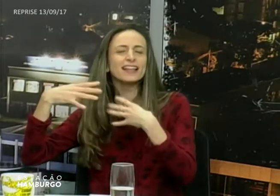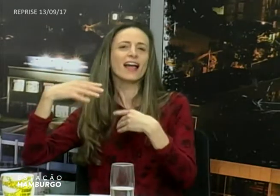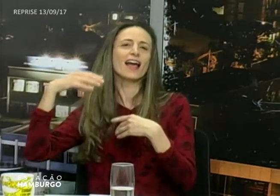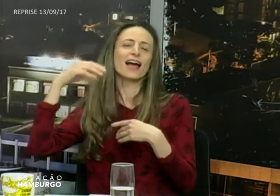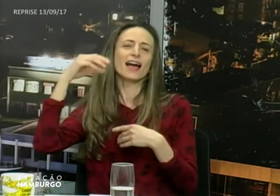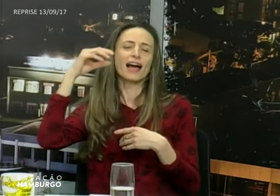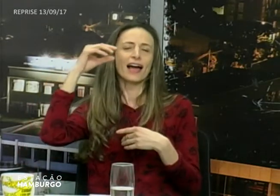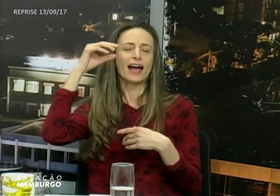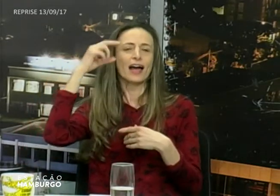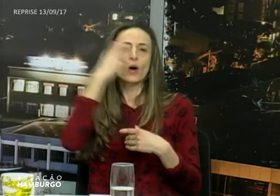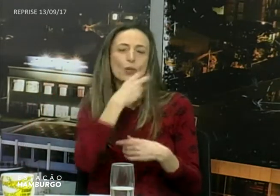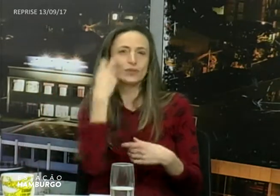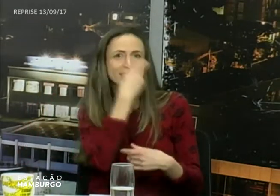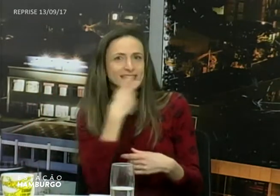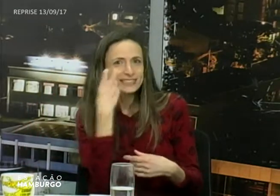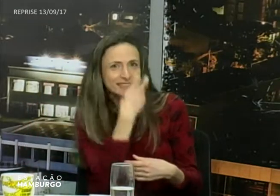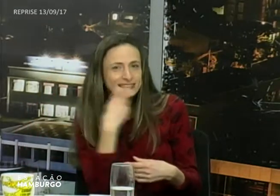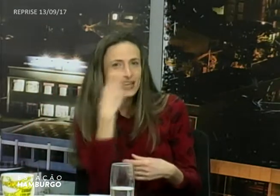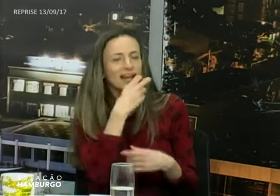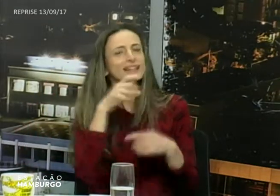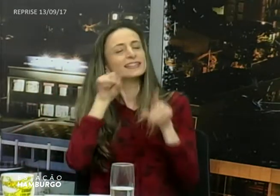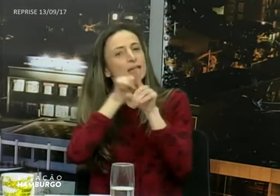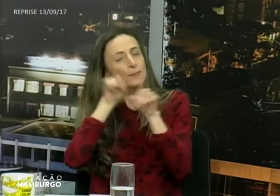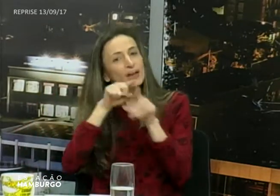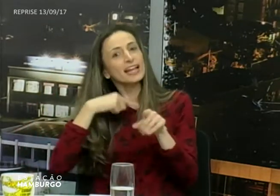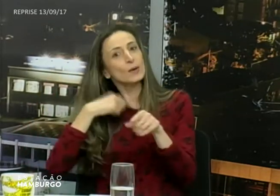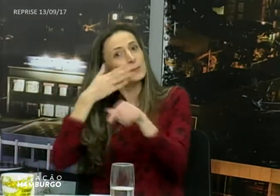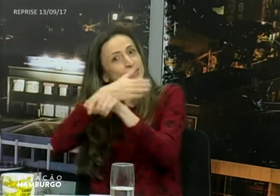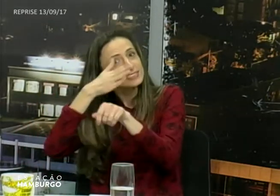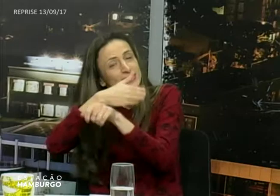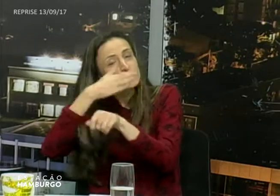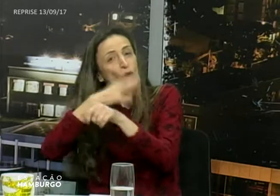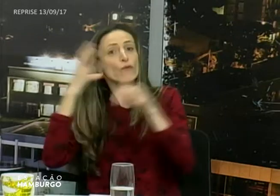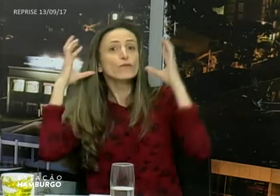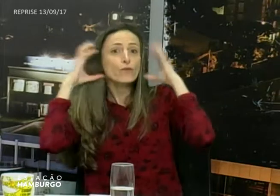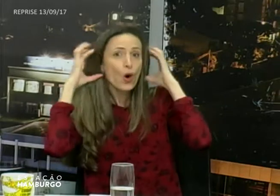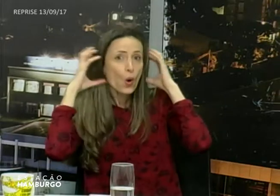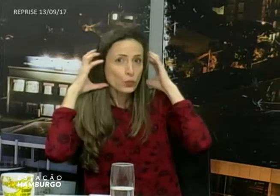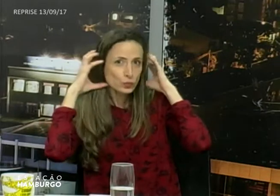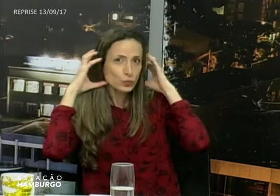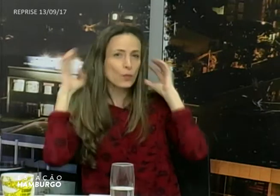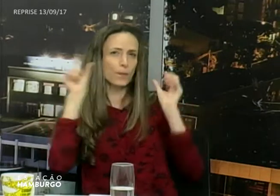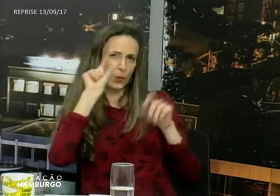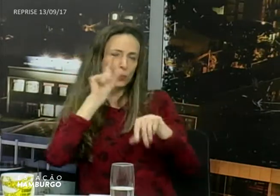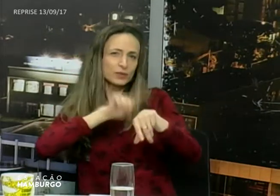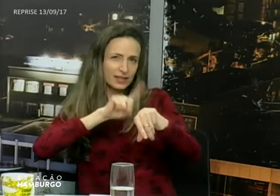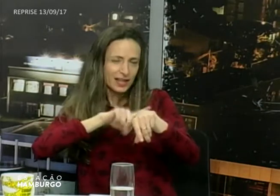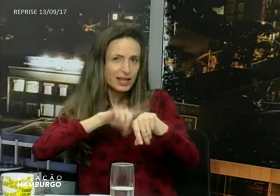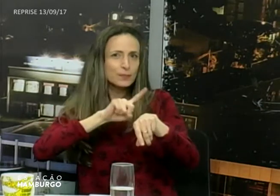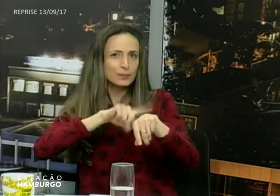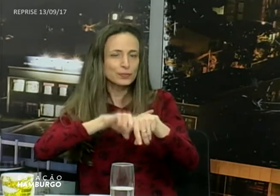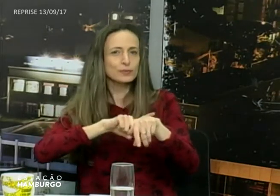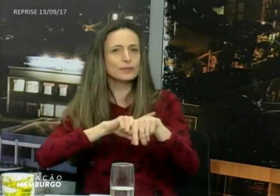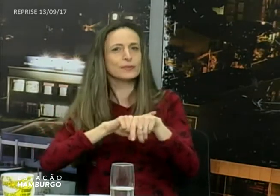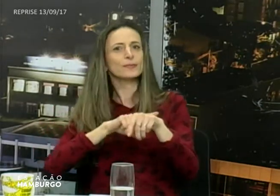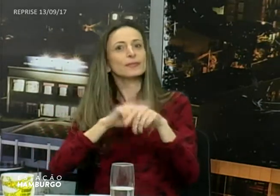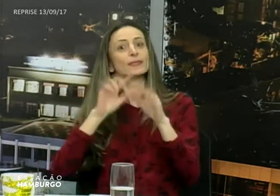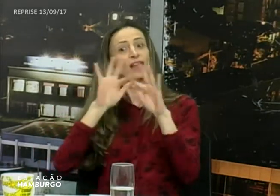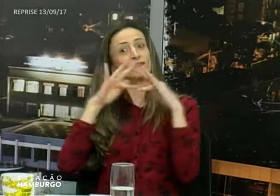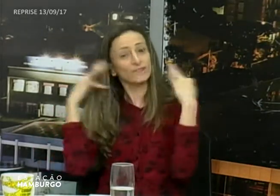sempre ensinando, ajudando, oralizando. Também ela fez fono por um tempo para